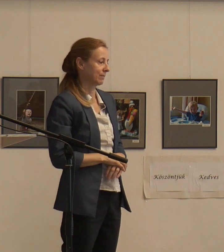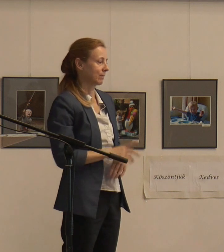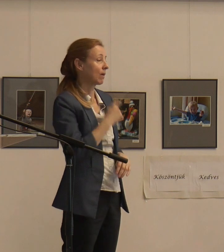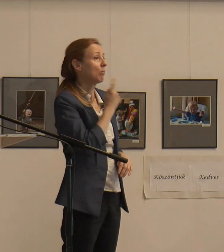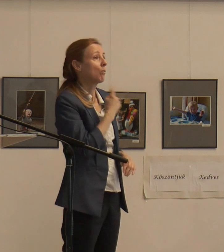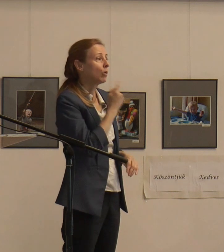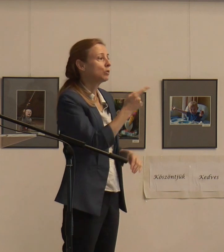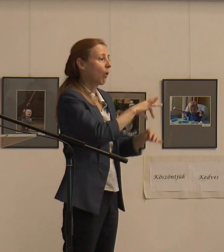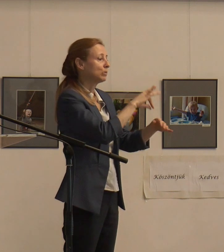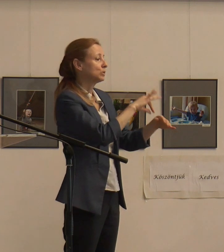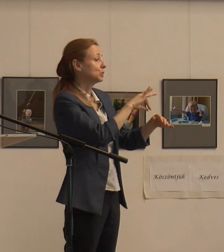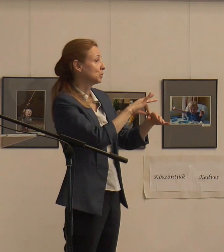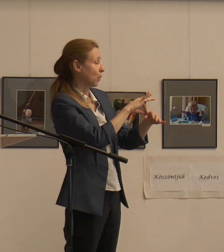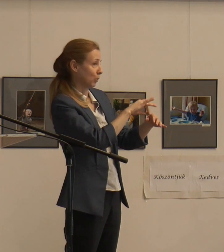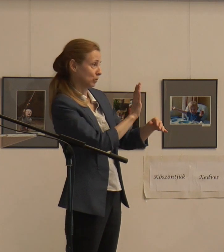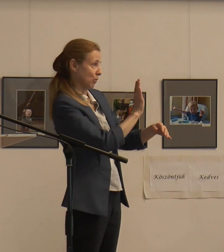Mondom is a doktornak.